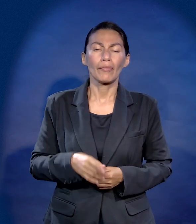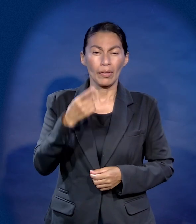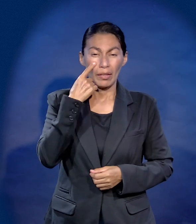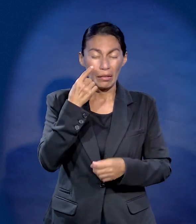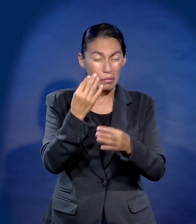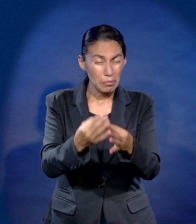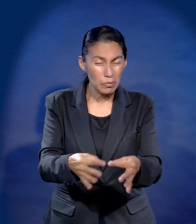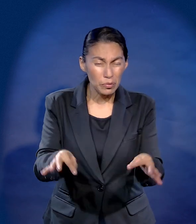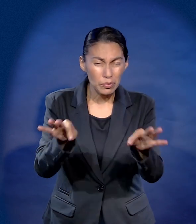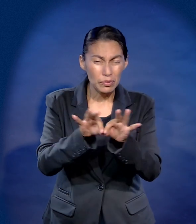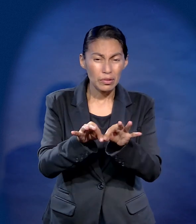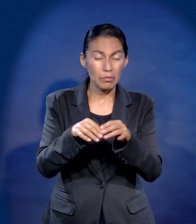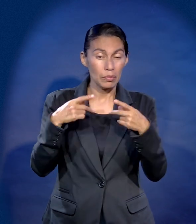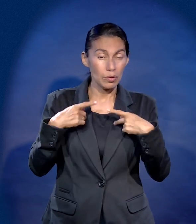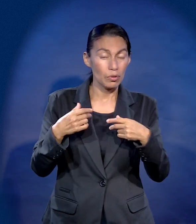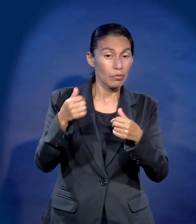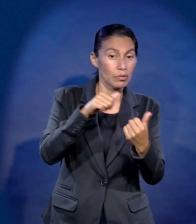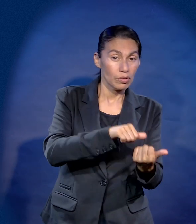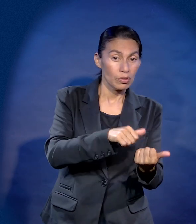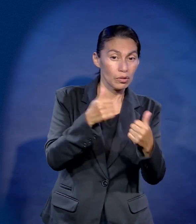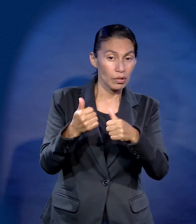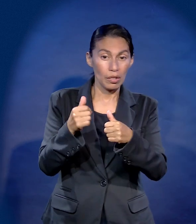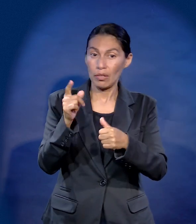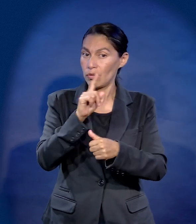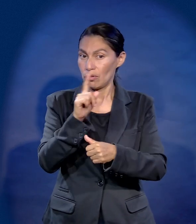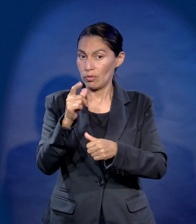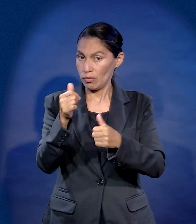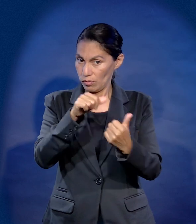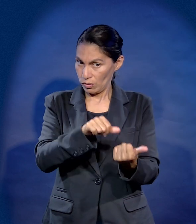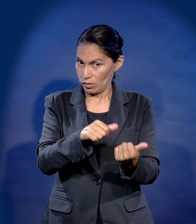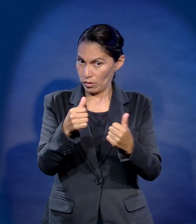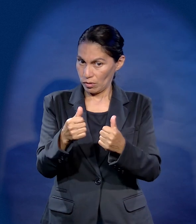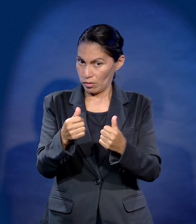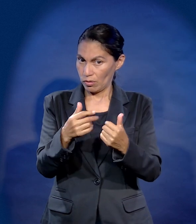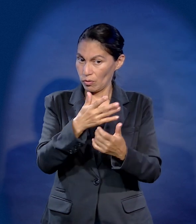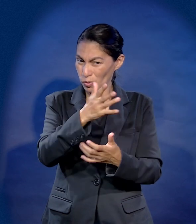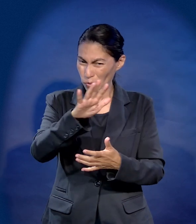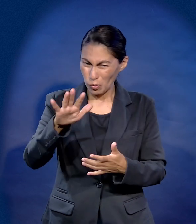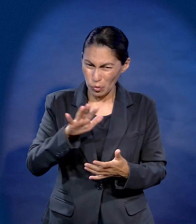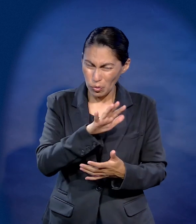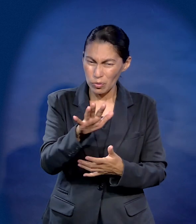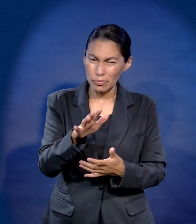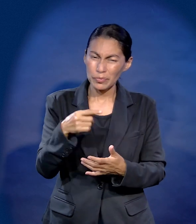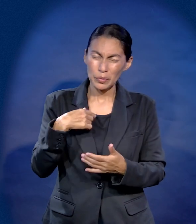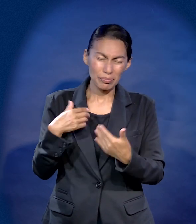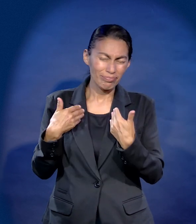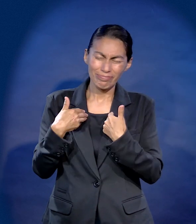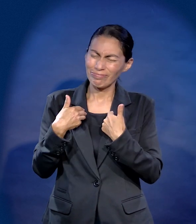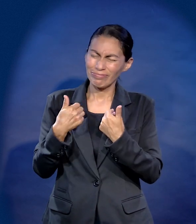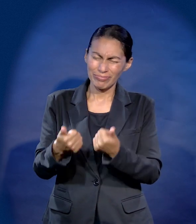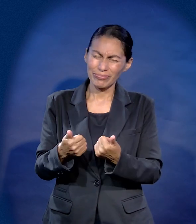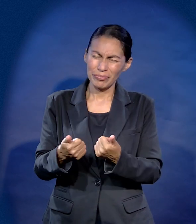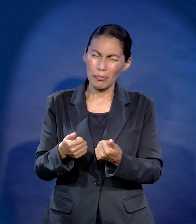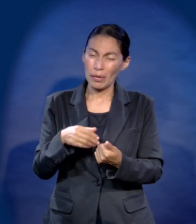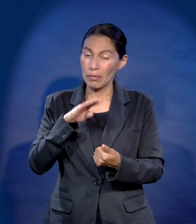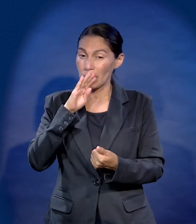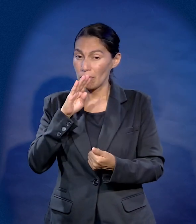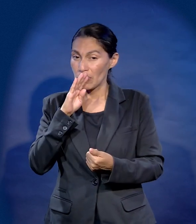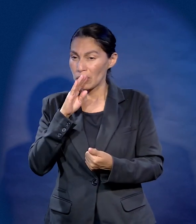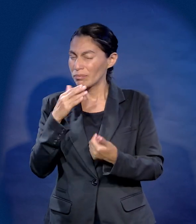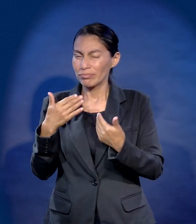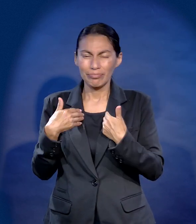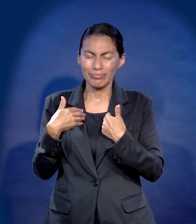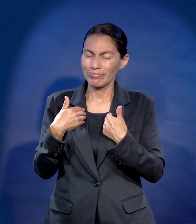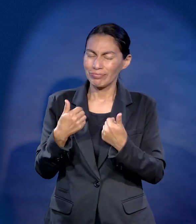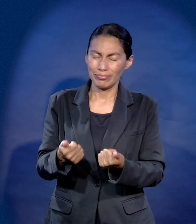mentes. Esto es muy importante para bautizados y no bautizados. Les voy a decir que yo no entendía ese día y